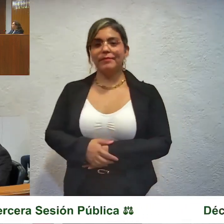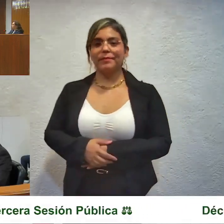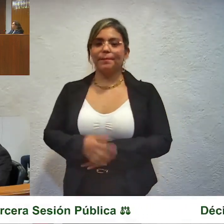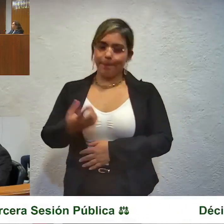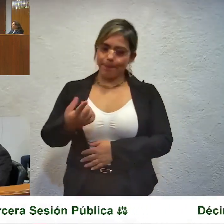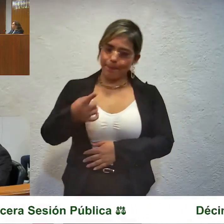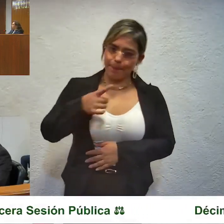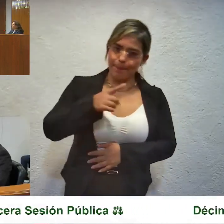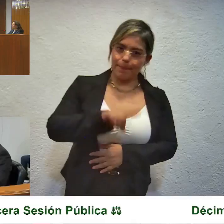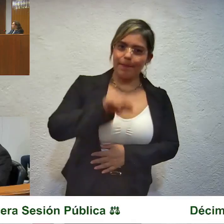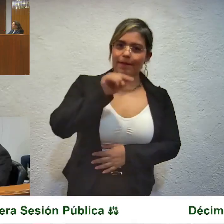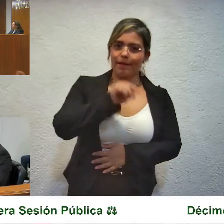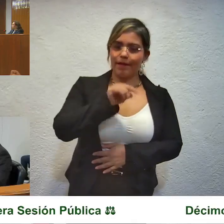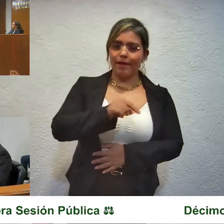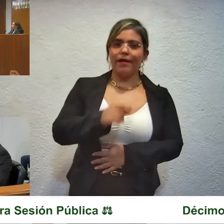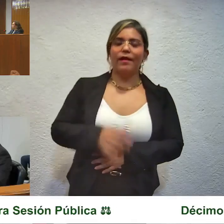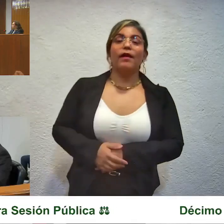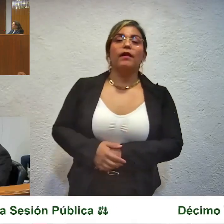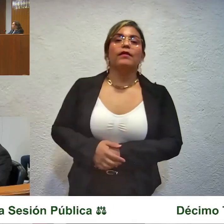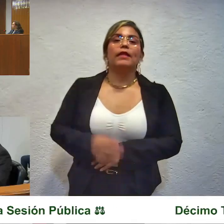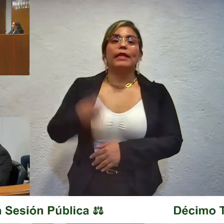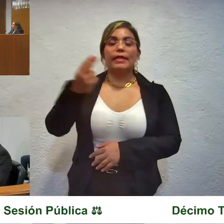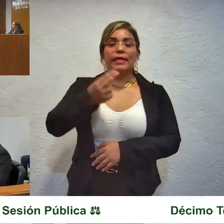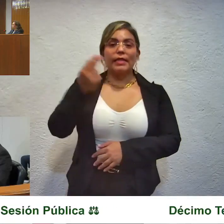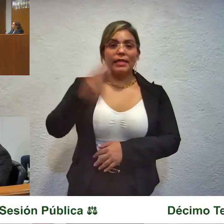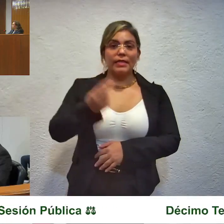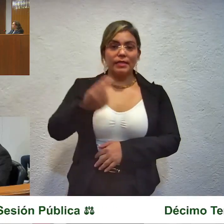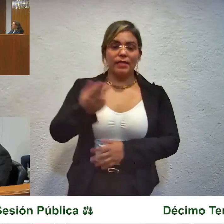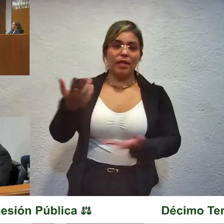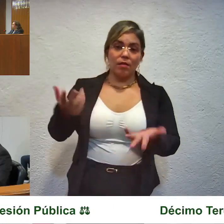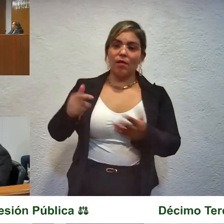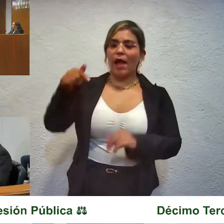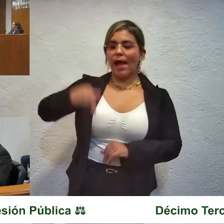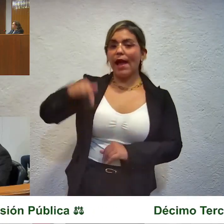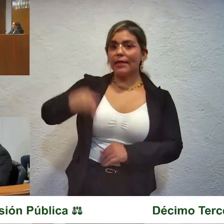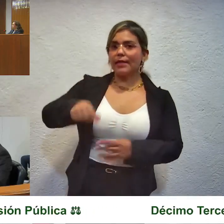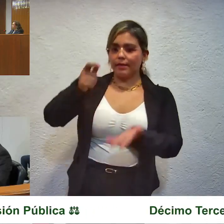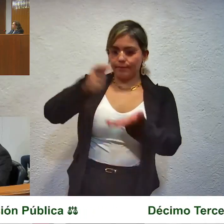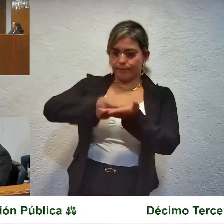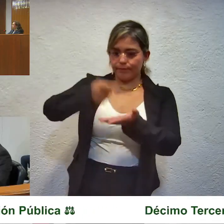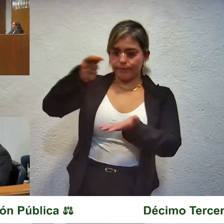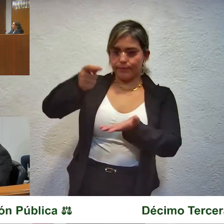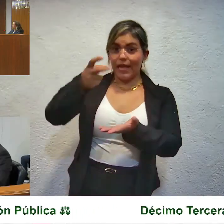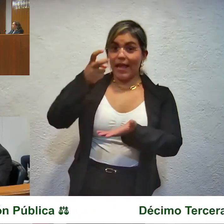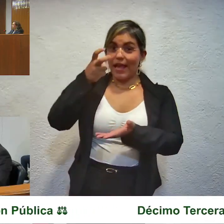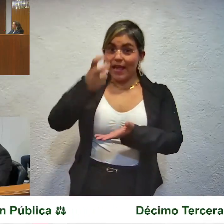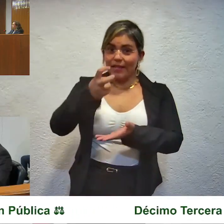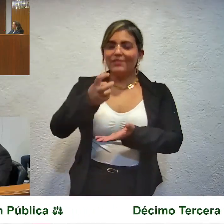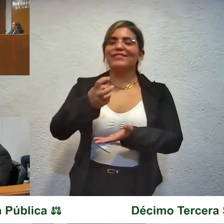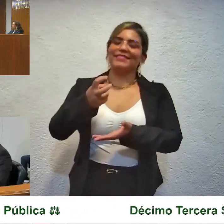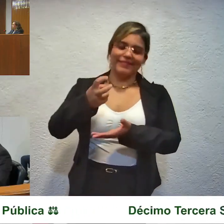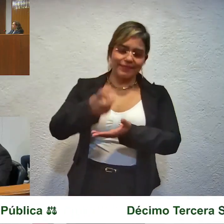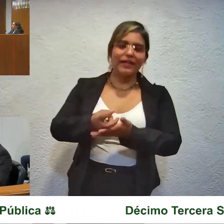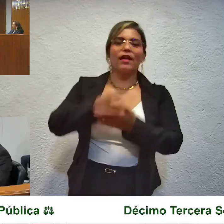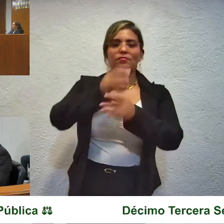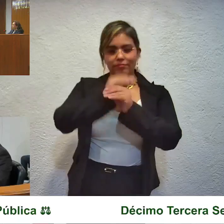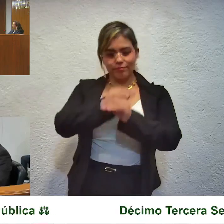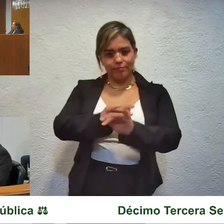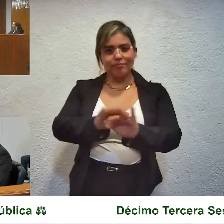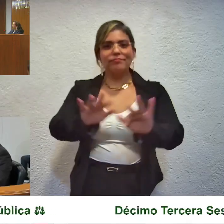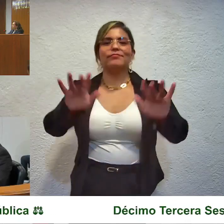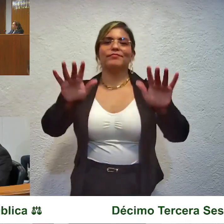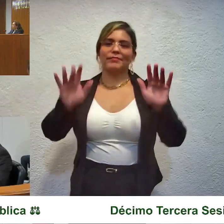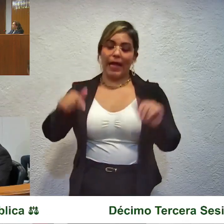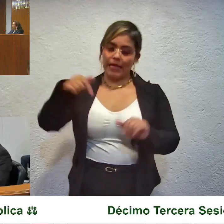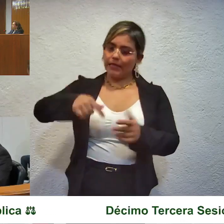la publicación por un día de un extracto de la presente sentencia en el mismo perfil de Facebook donde se realizó la publicación